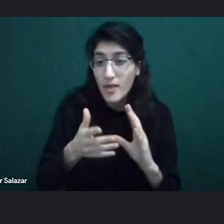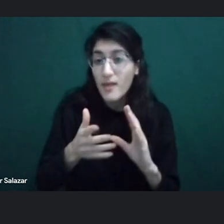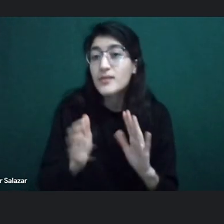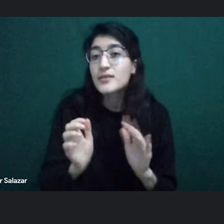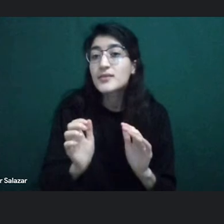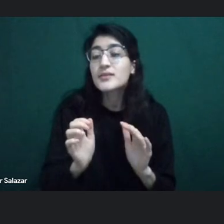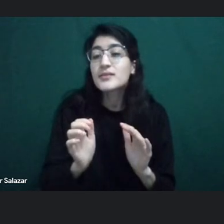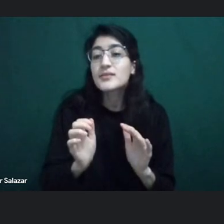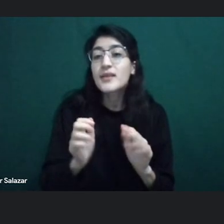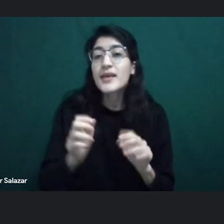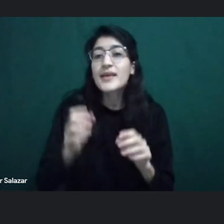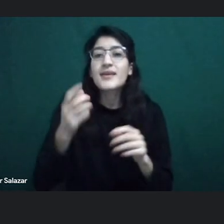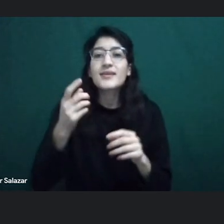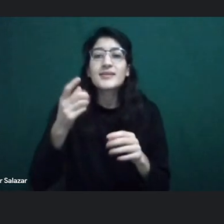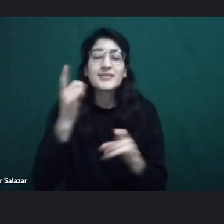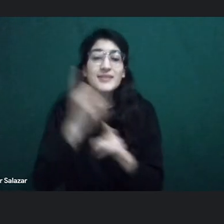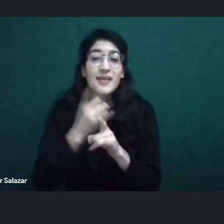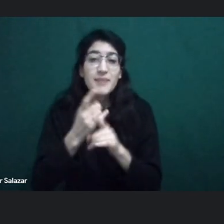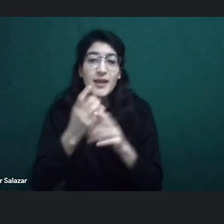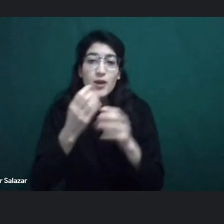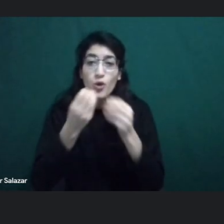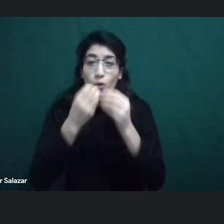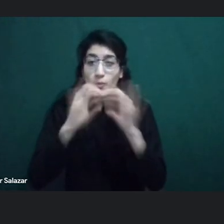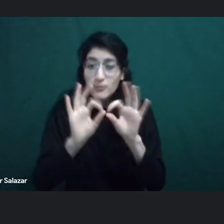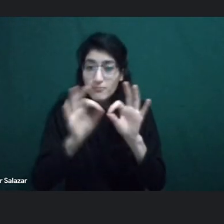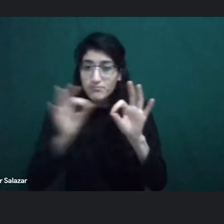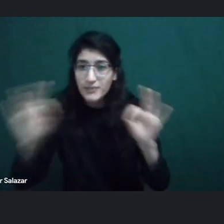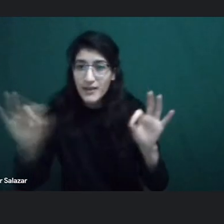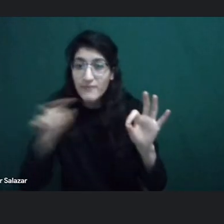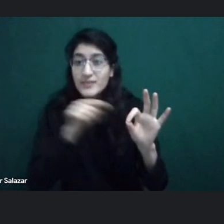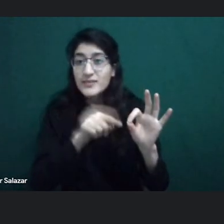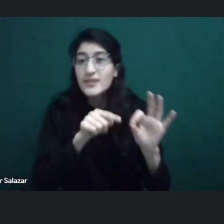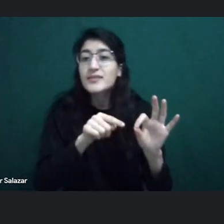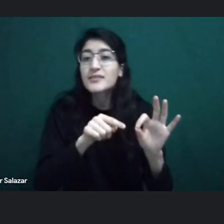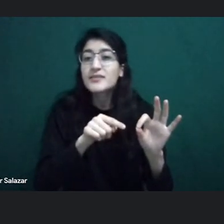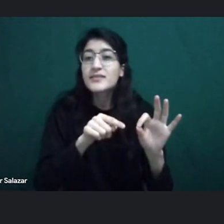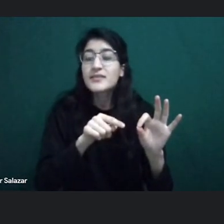acotada, ¿sí? Son nada más que estos, y que no se traducen,